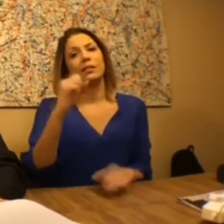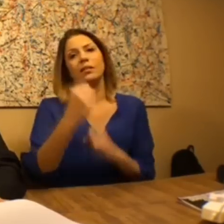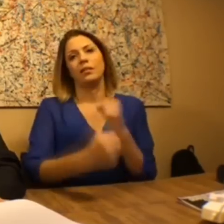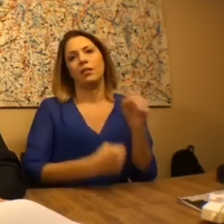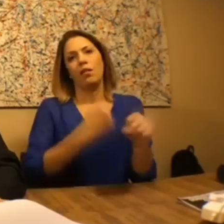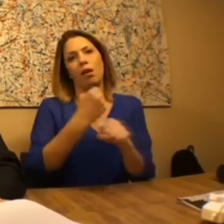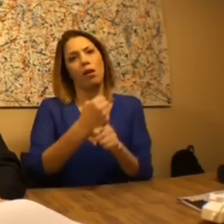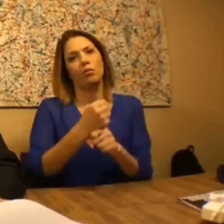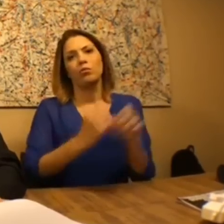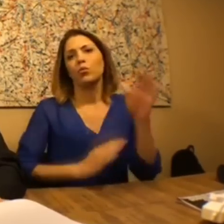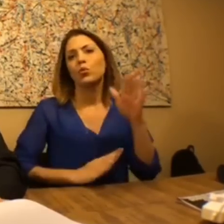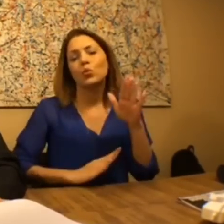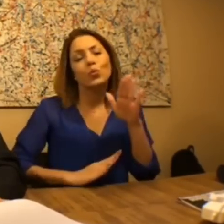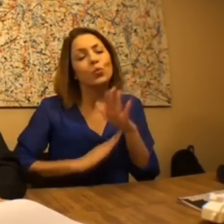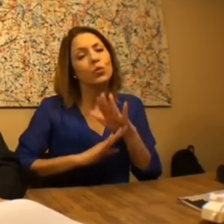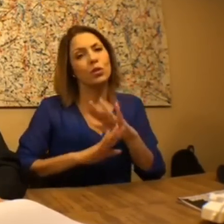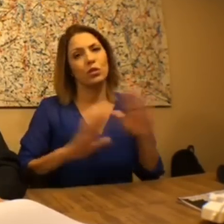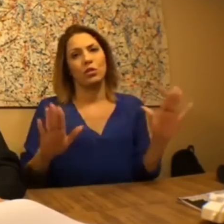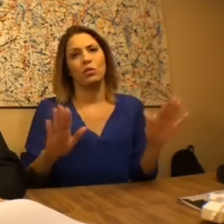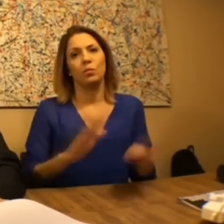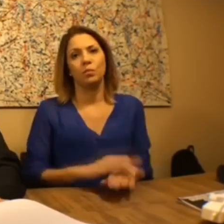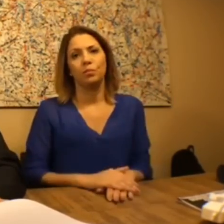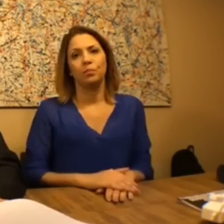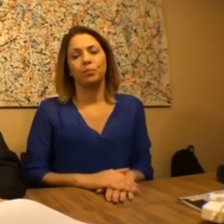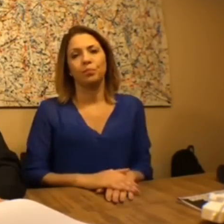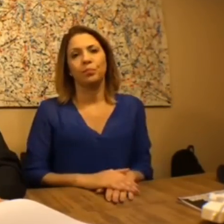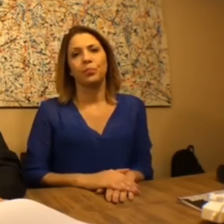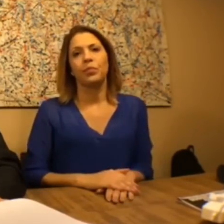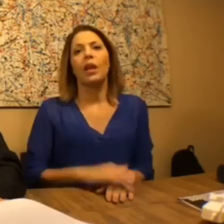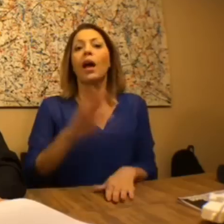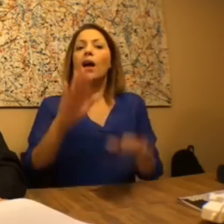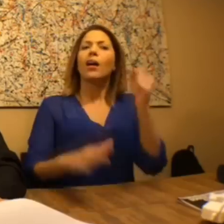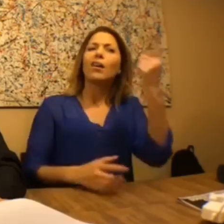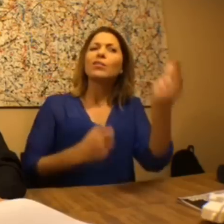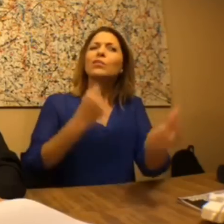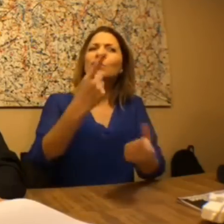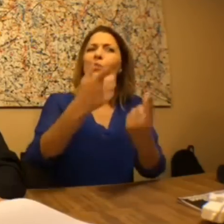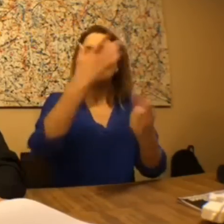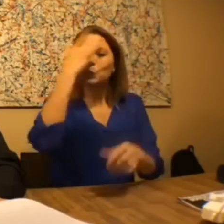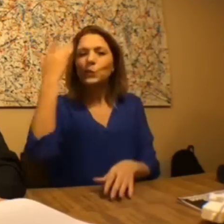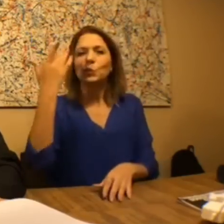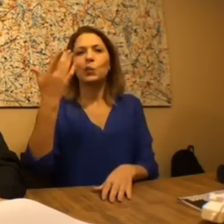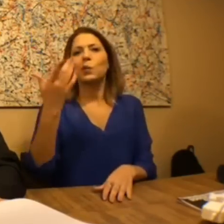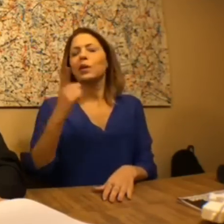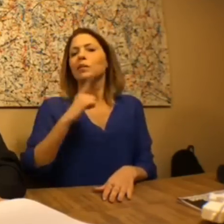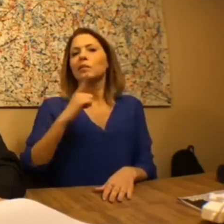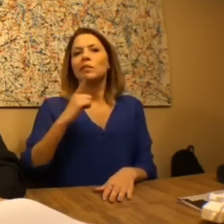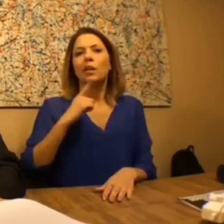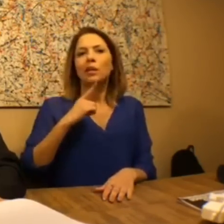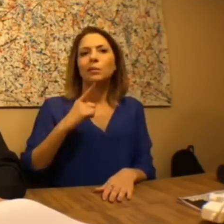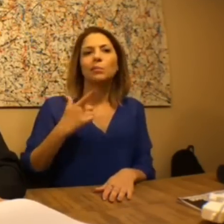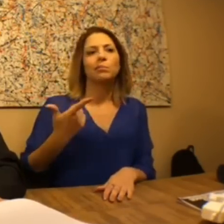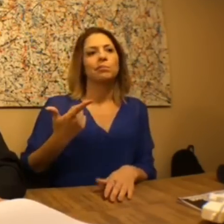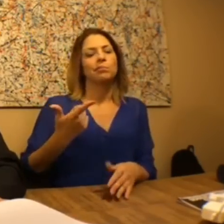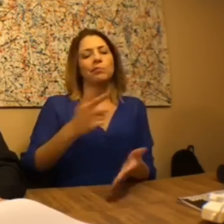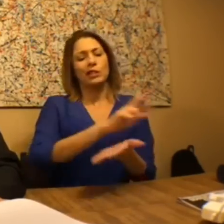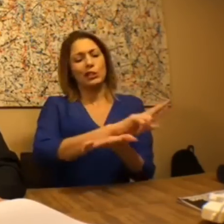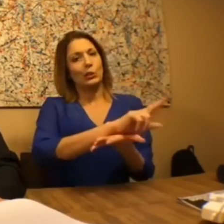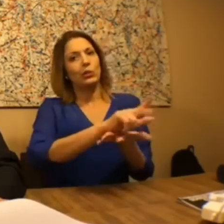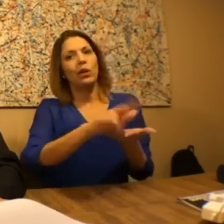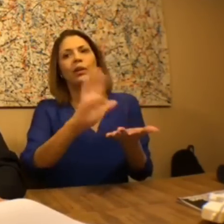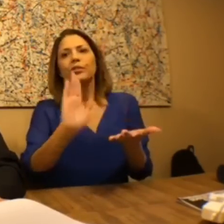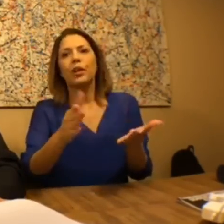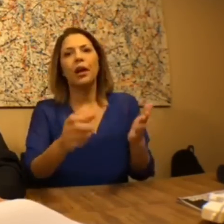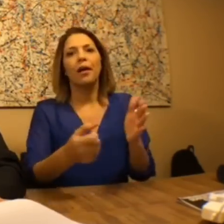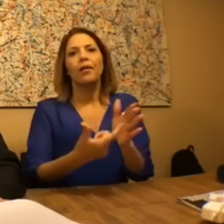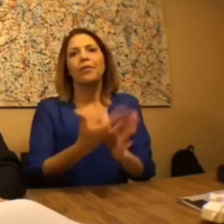Você muitas vezes, né, toma conhecimento que prendeu um cara aí e cometeu um crime bárbaro. Daí vai ver a ficha criminal dele. Tem 20,